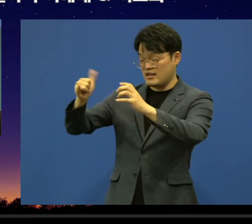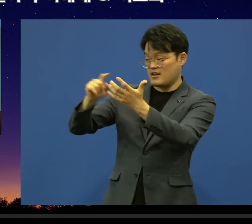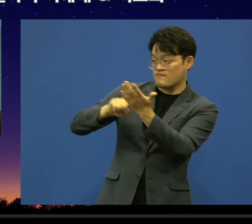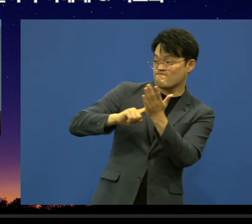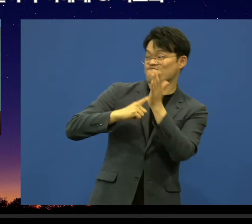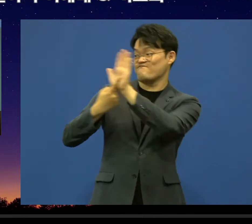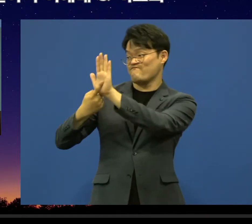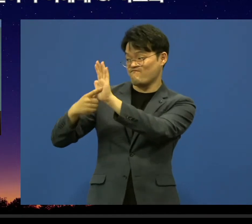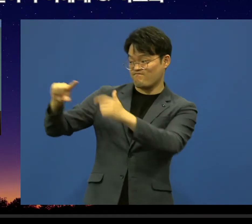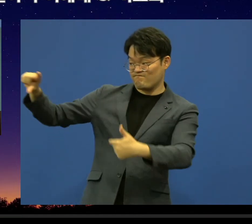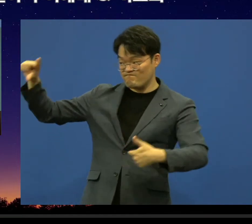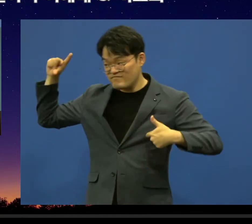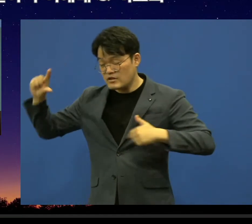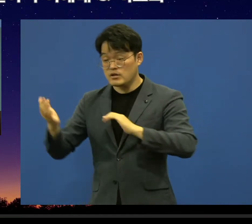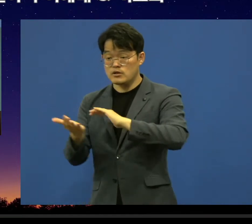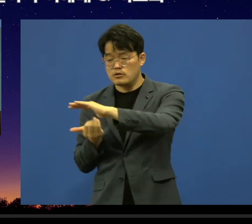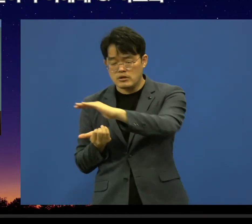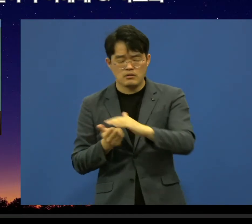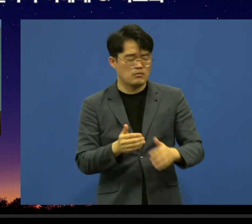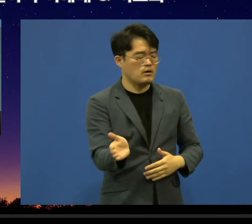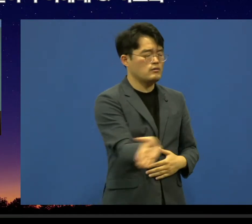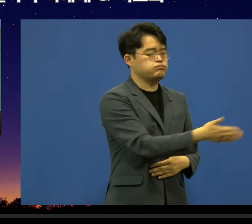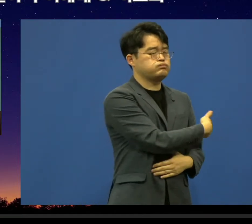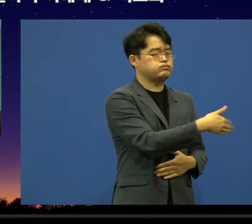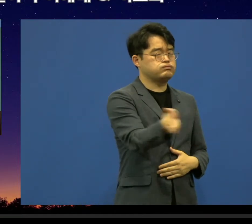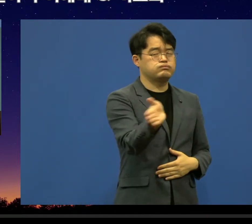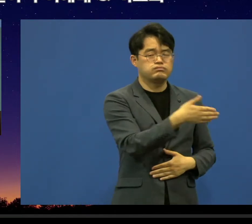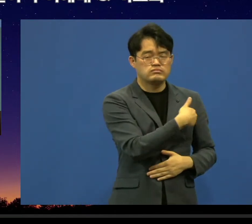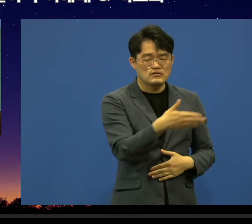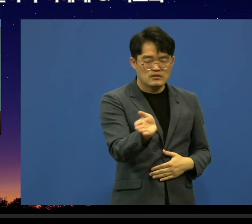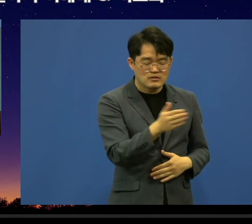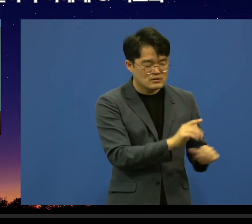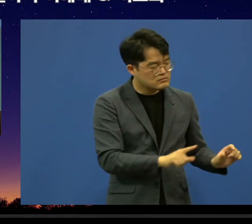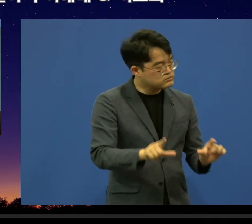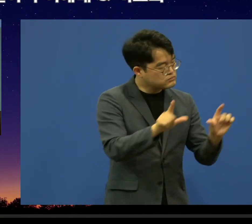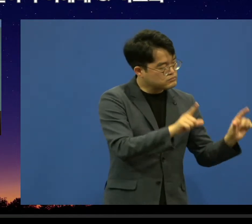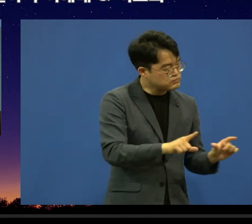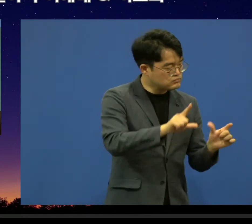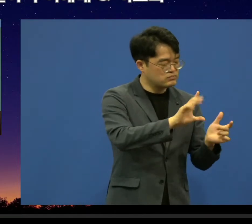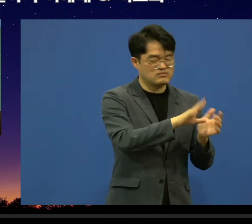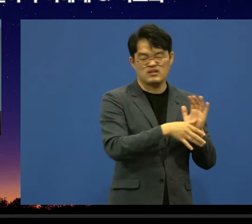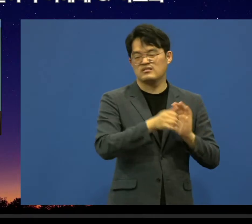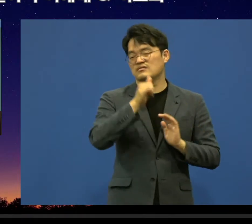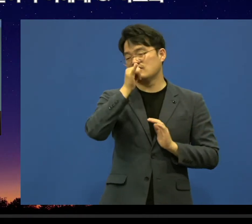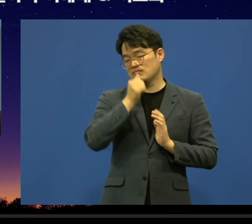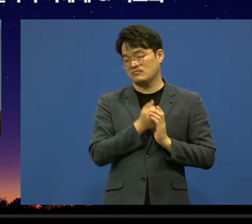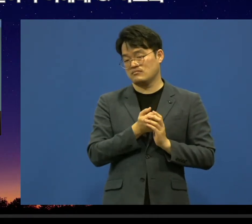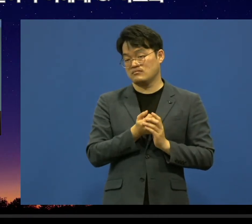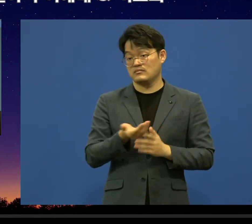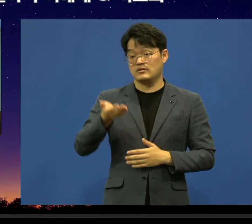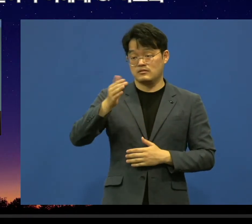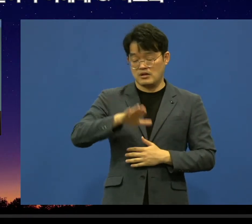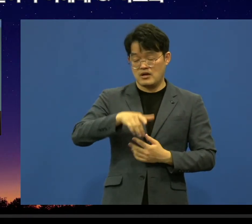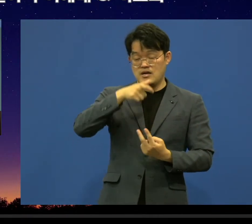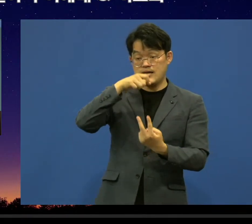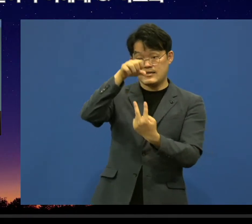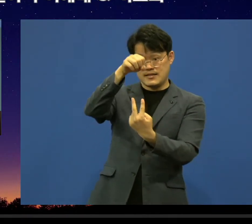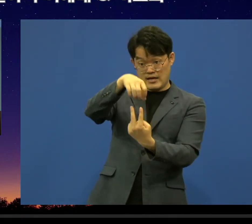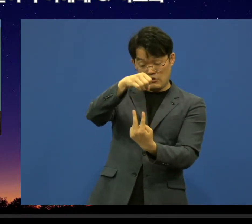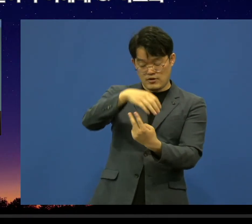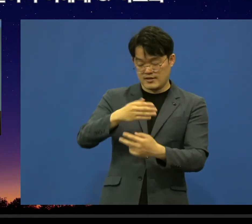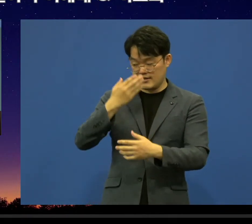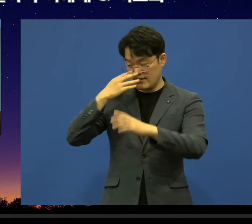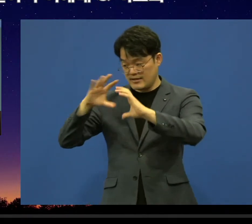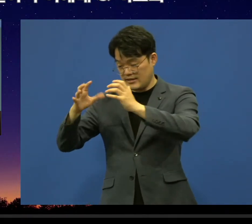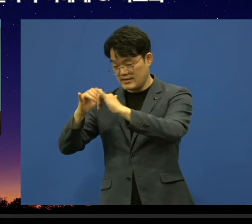무명으로 아무것도 없는 자처럼 살 때가 있었습니다. 그러나 그가 이스라엘에게